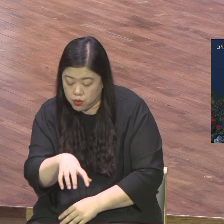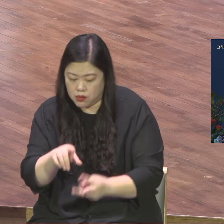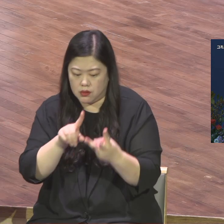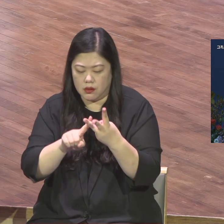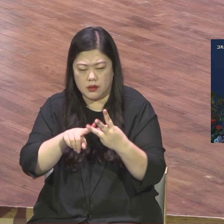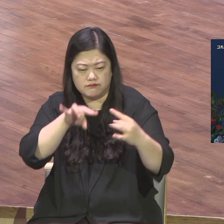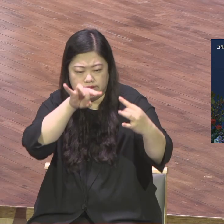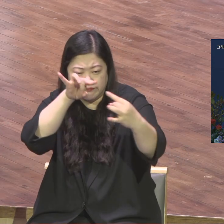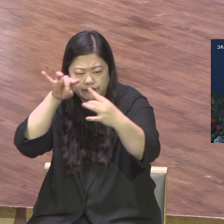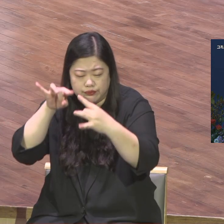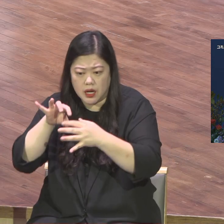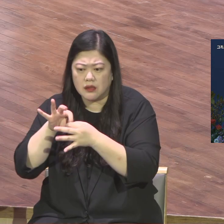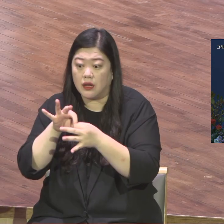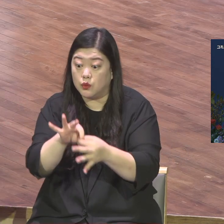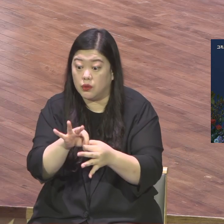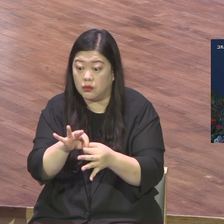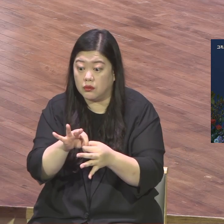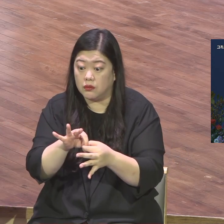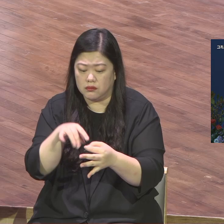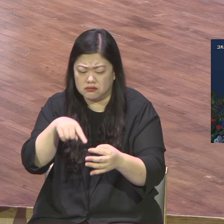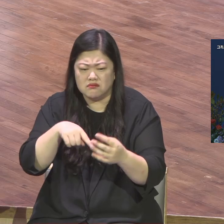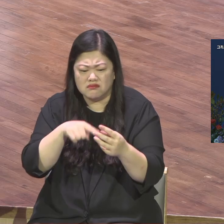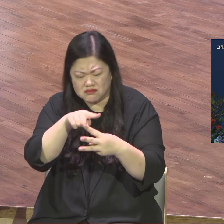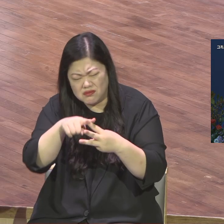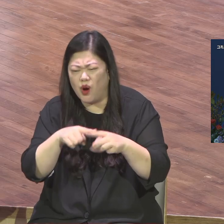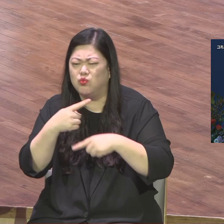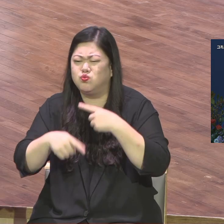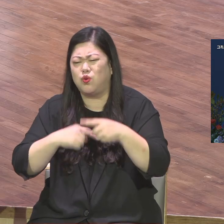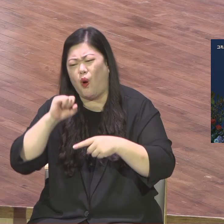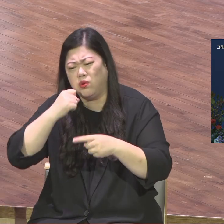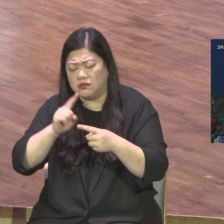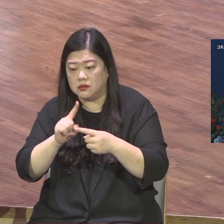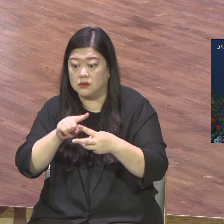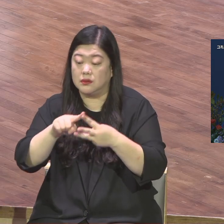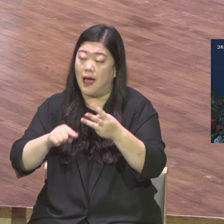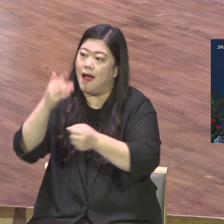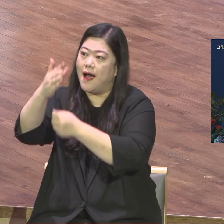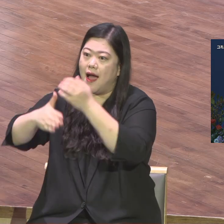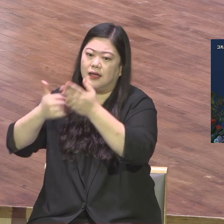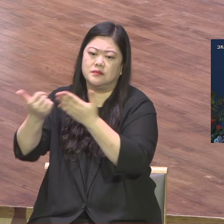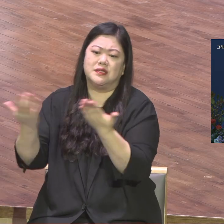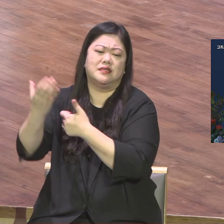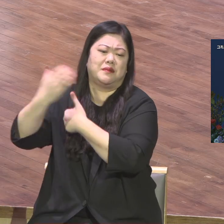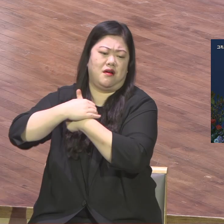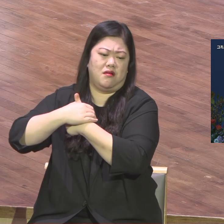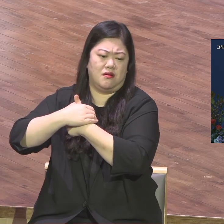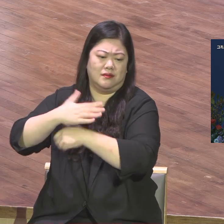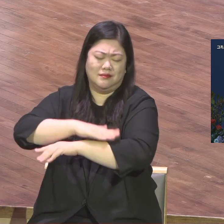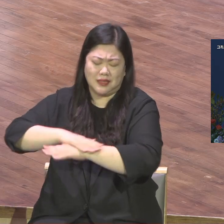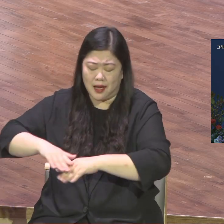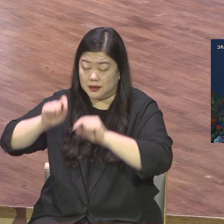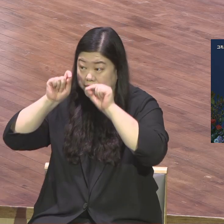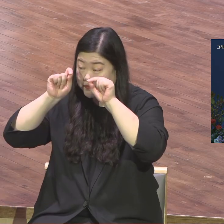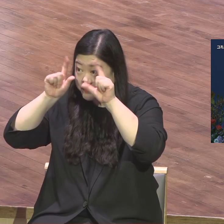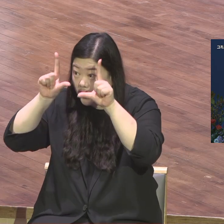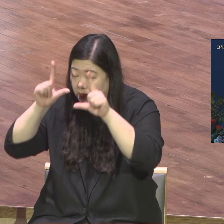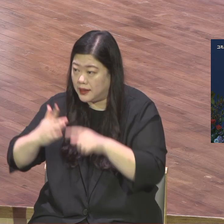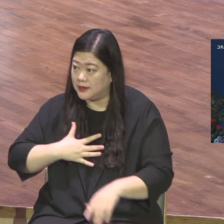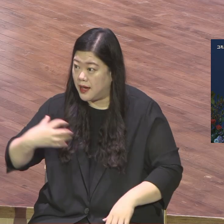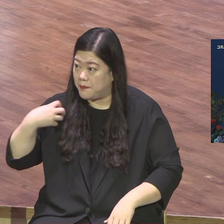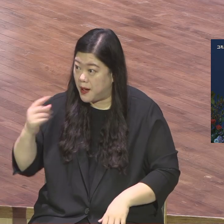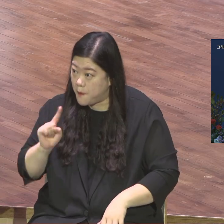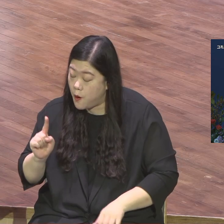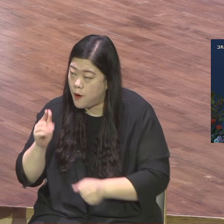사용하기 위해서, 그래서 하나님이 주신 천명, 소명, 이 사명을 그렇게 감당하게 하기